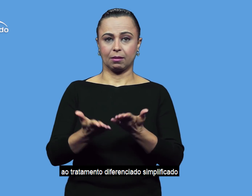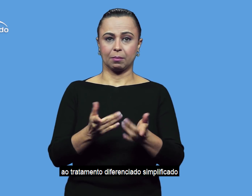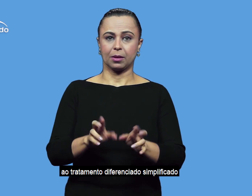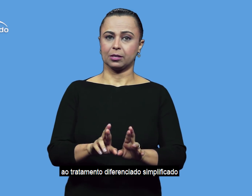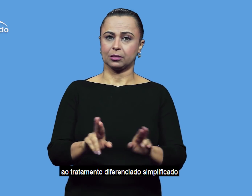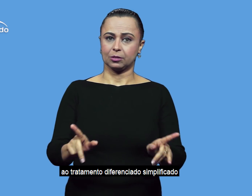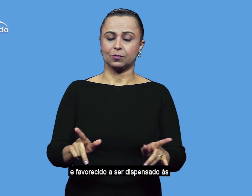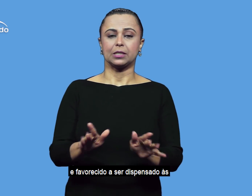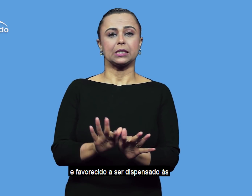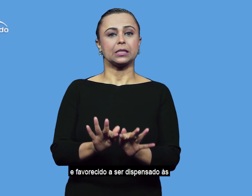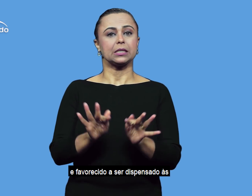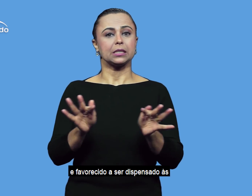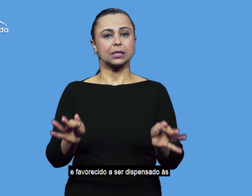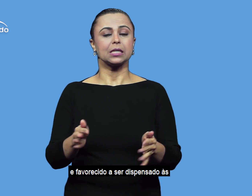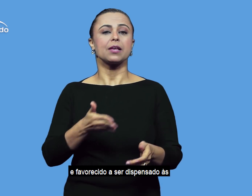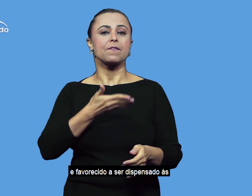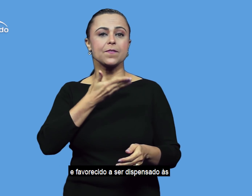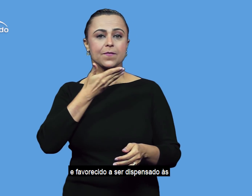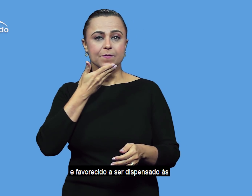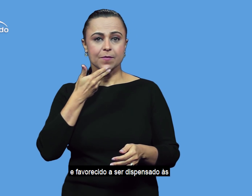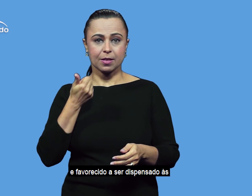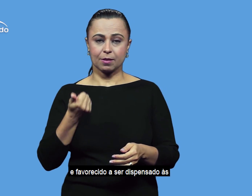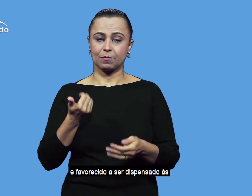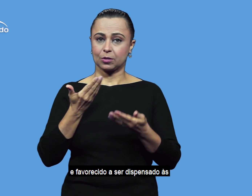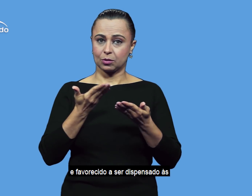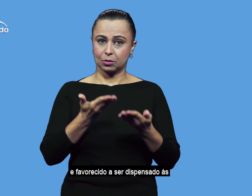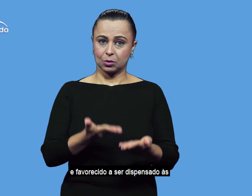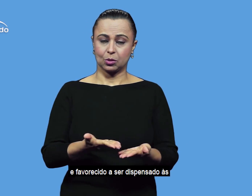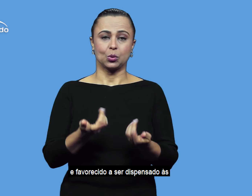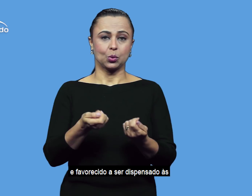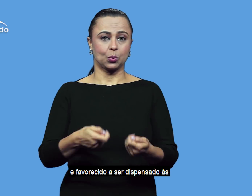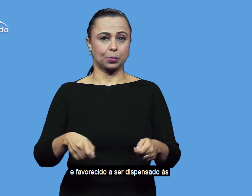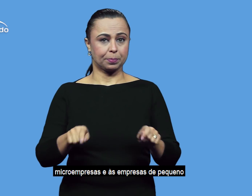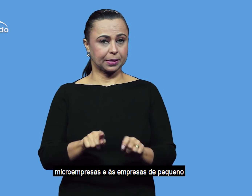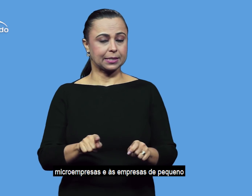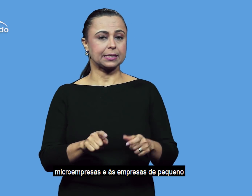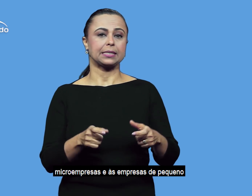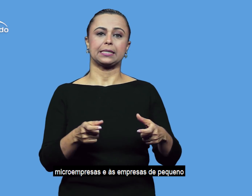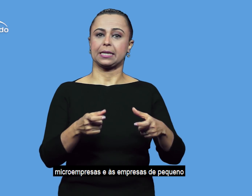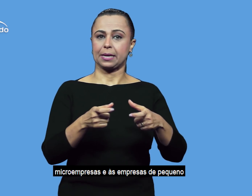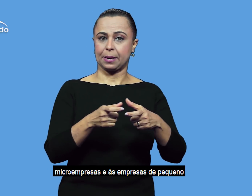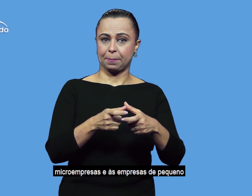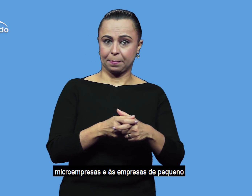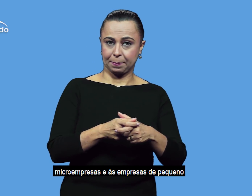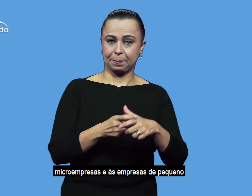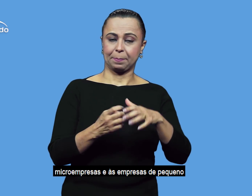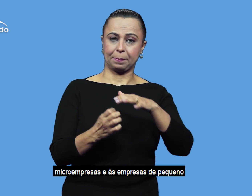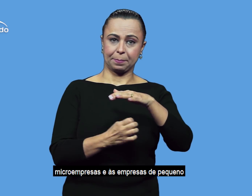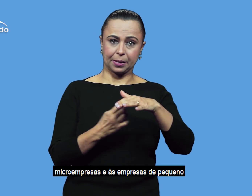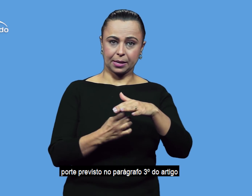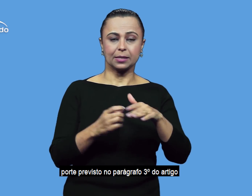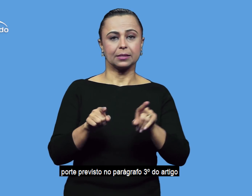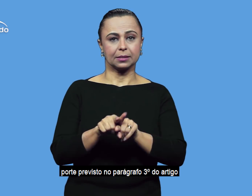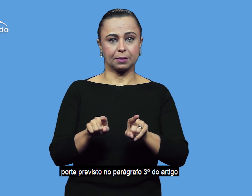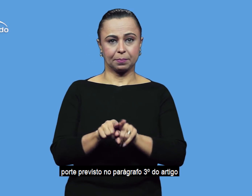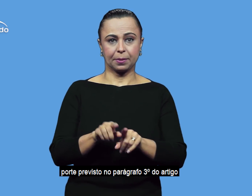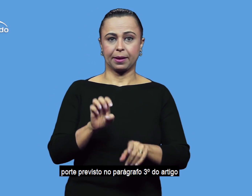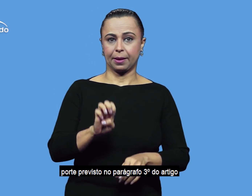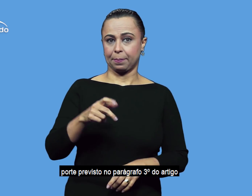simplificado e favorecido a ser dispensado às microempresas e às empresas de pequeno porte previsto no